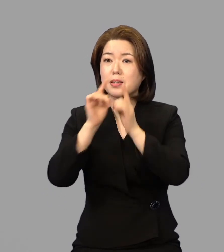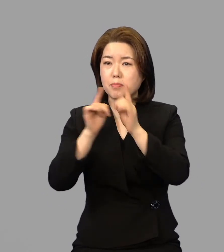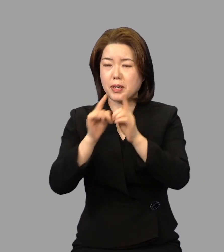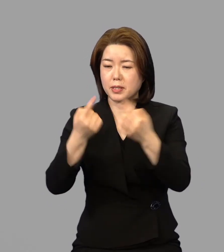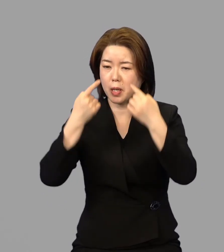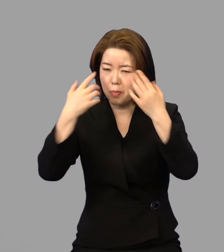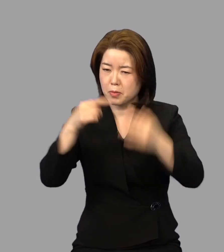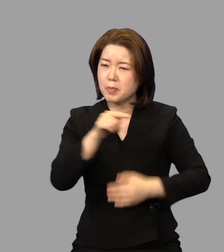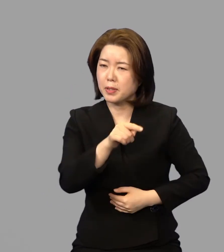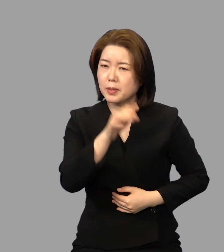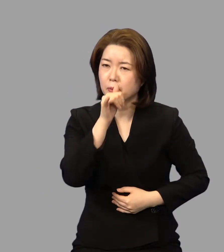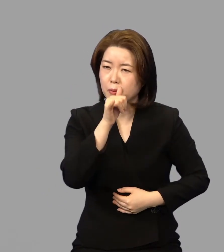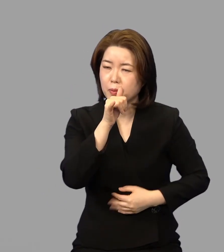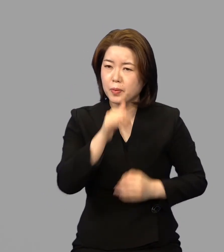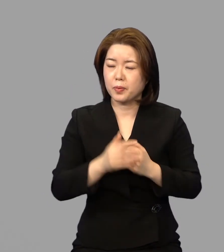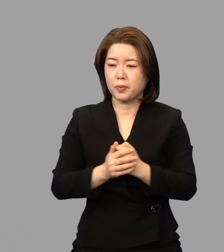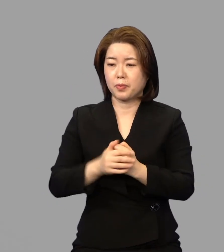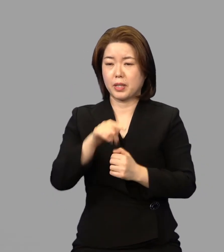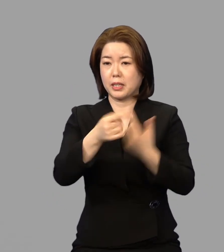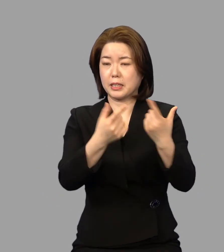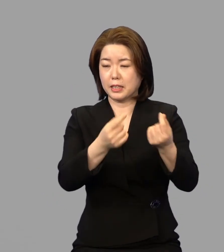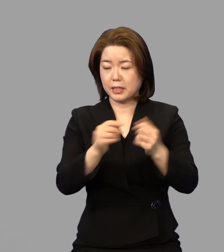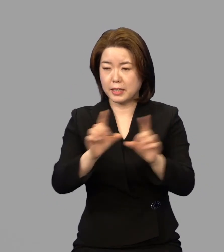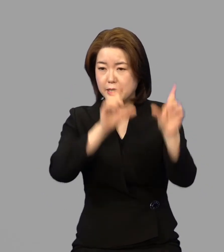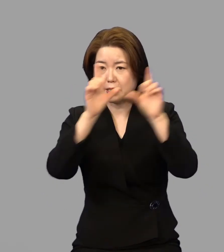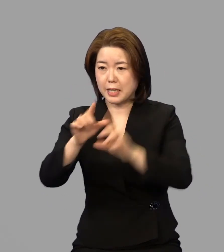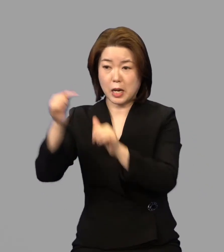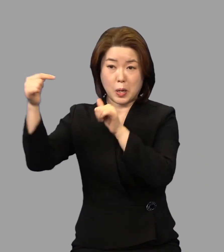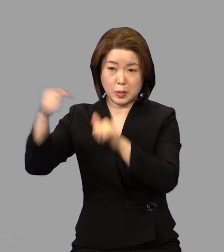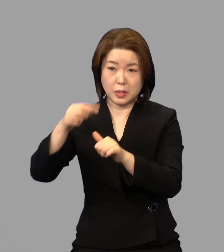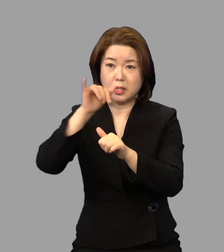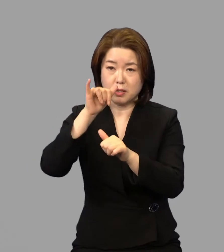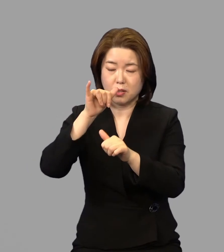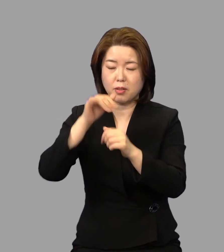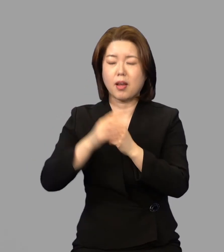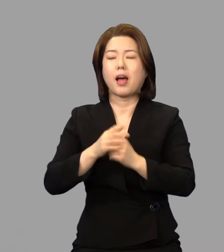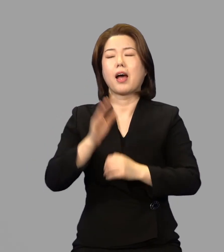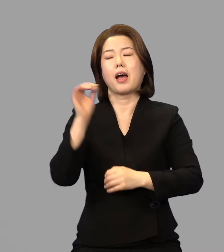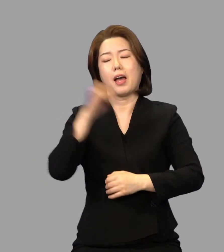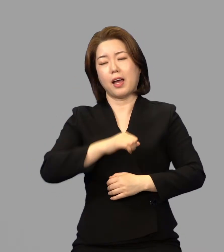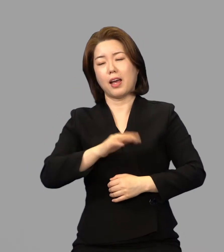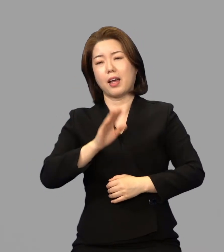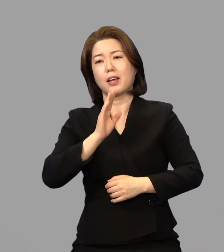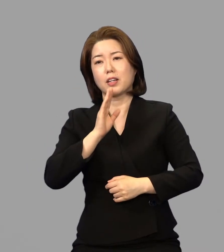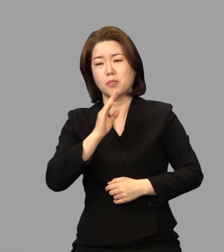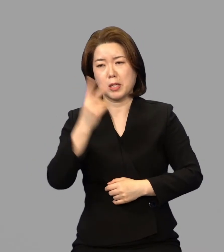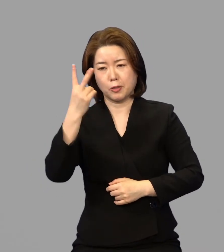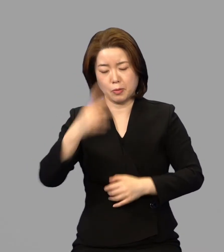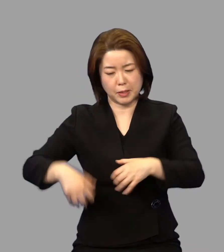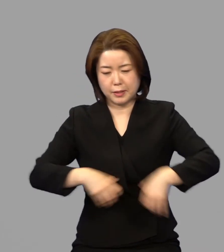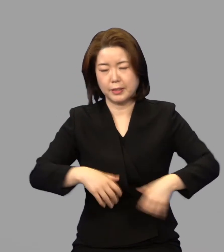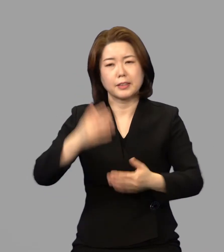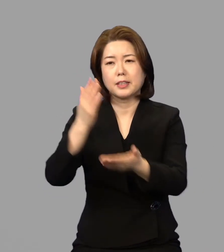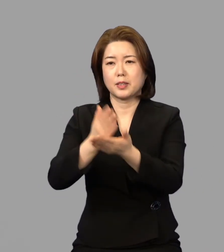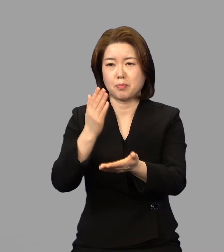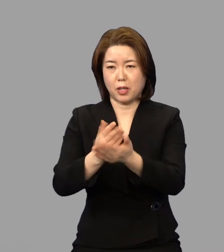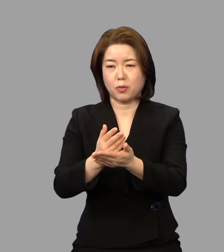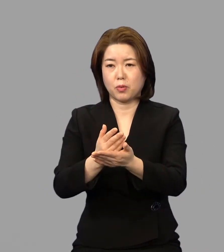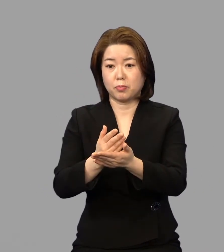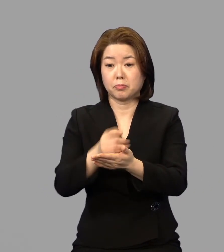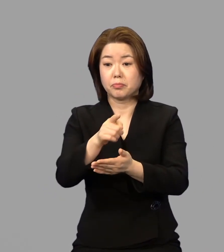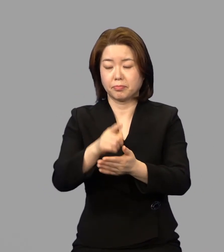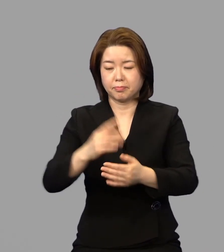분명히 그렇게 살라고 했구나. 그러면 두 번도 더 이상 갈등하지 않고